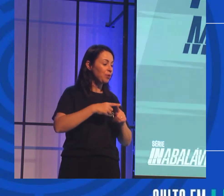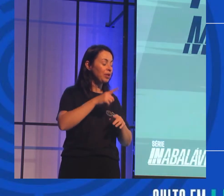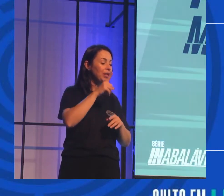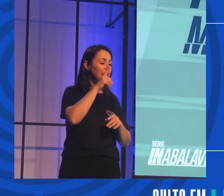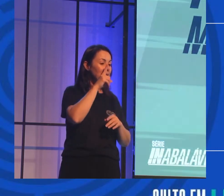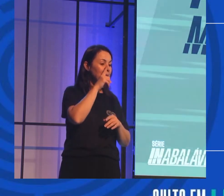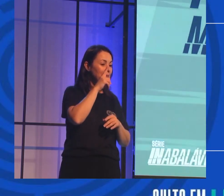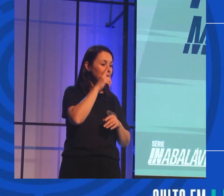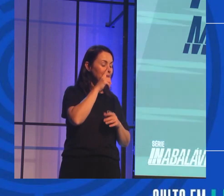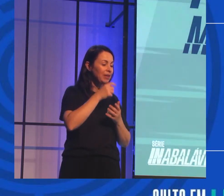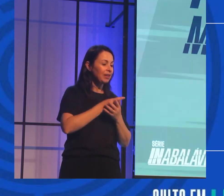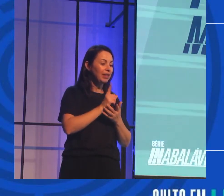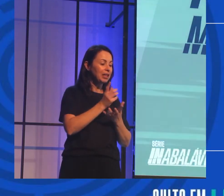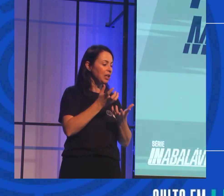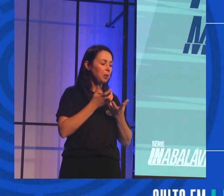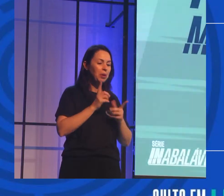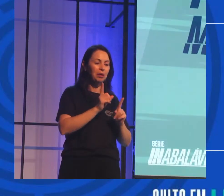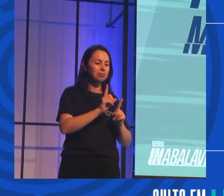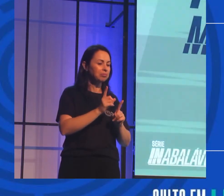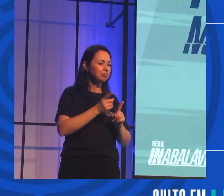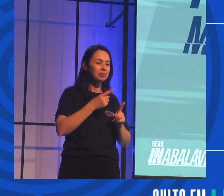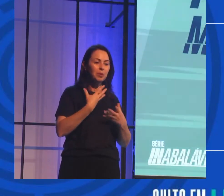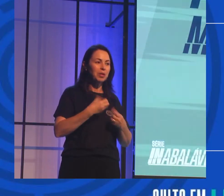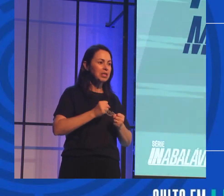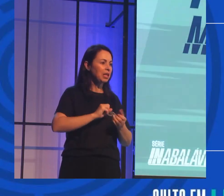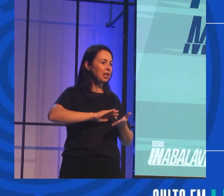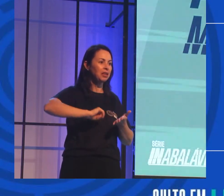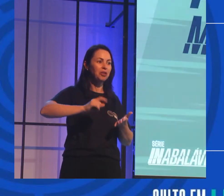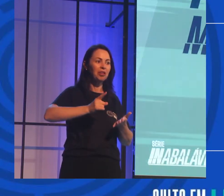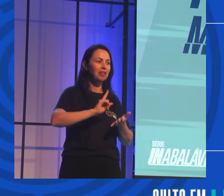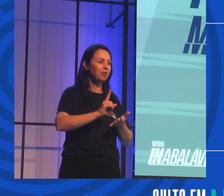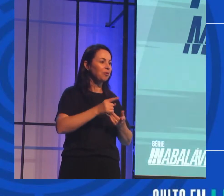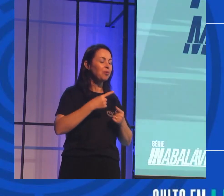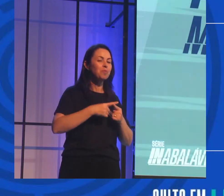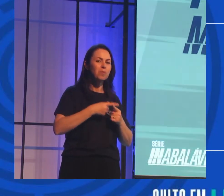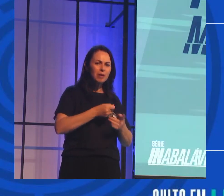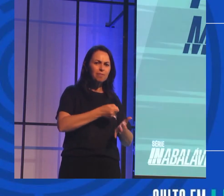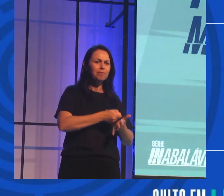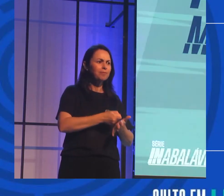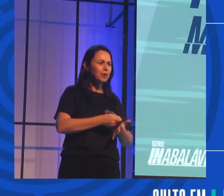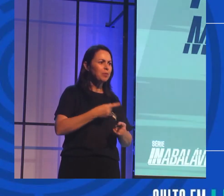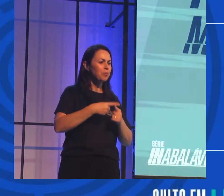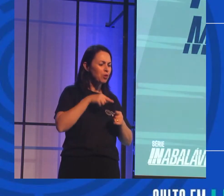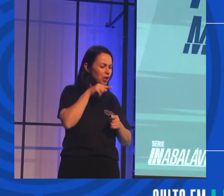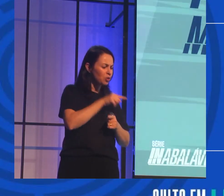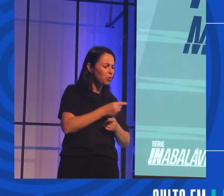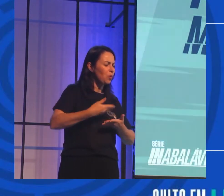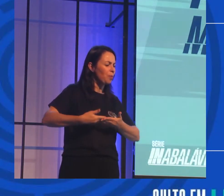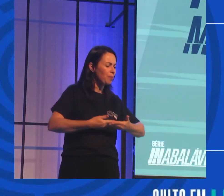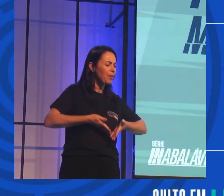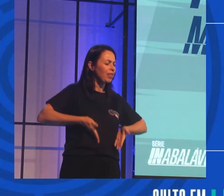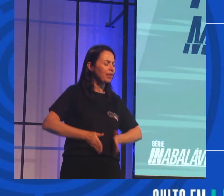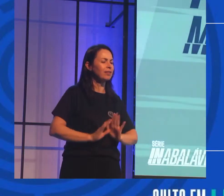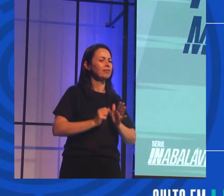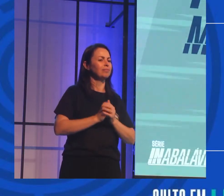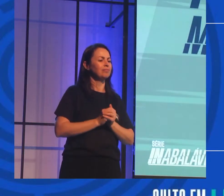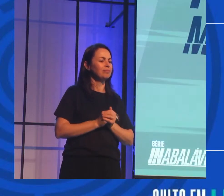não quis fazer. Ela insistiu em você nascer.